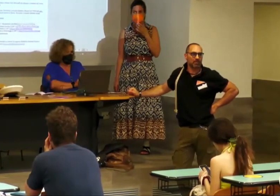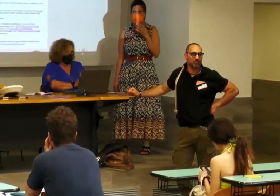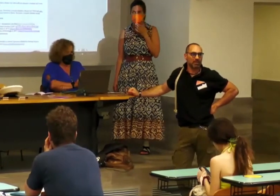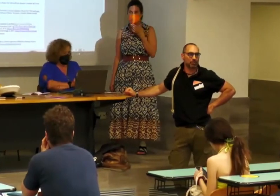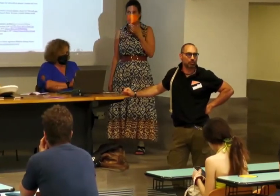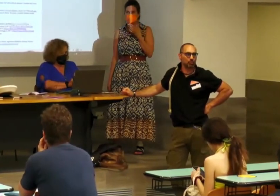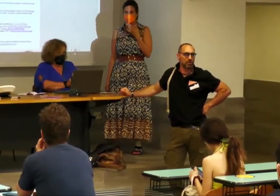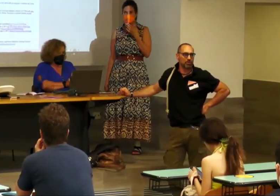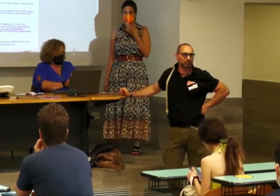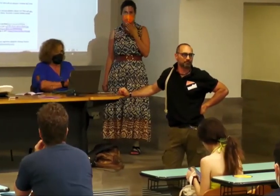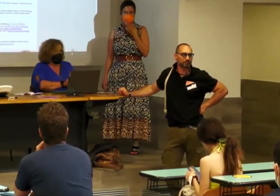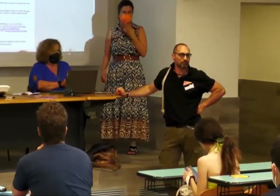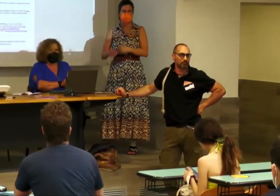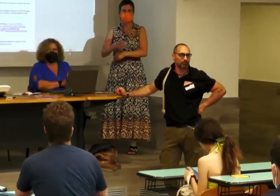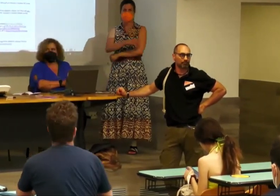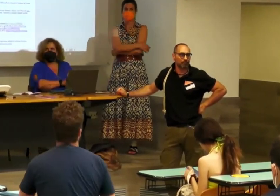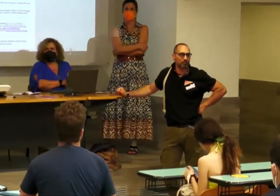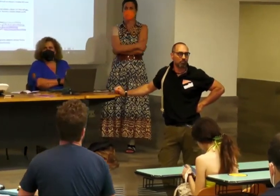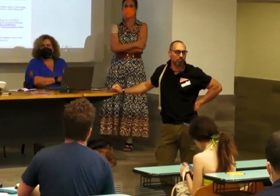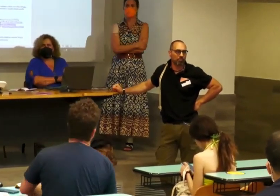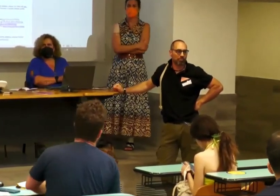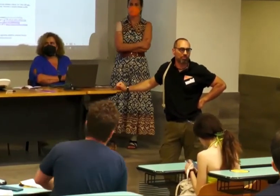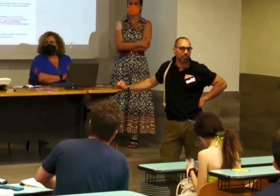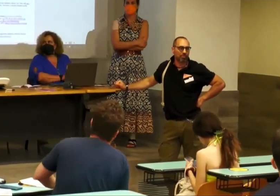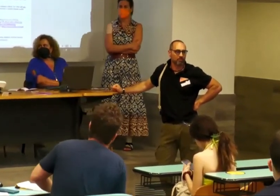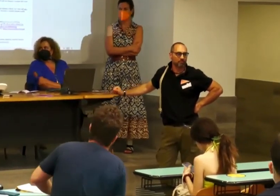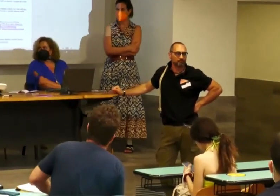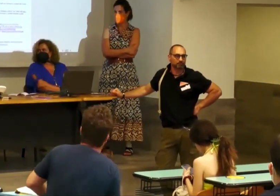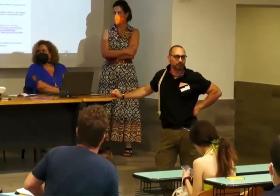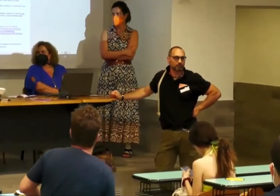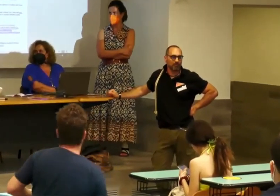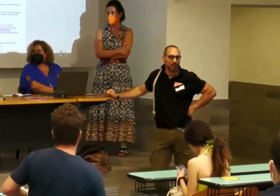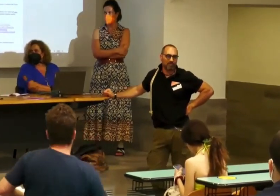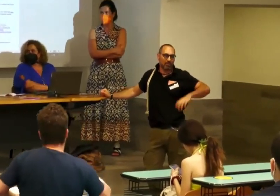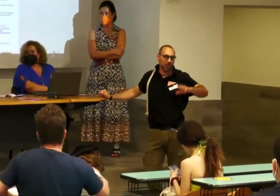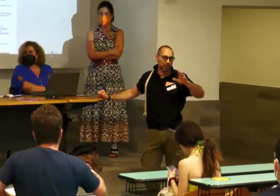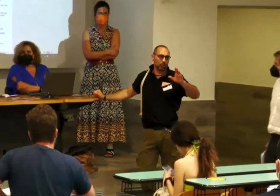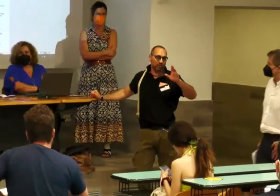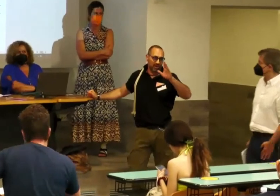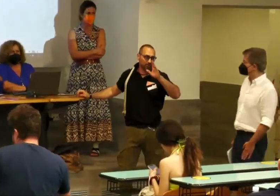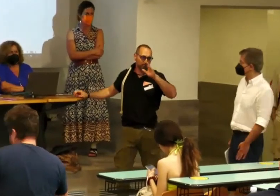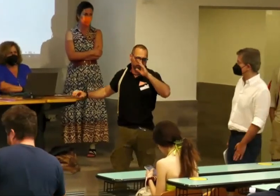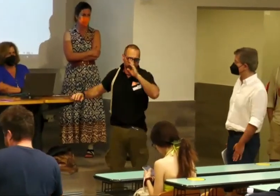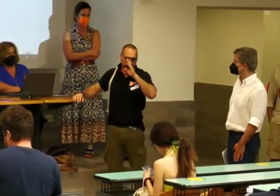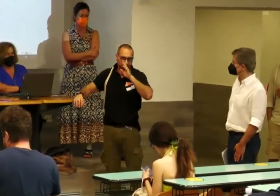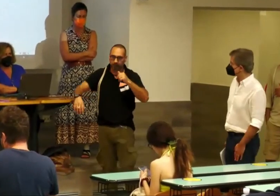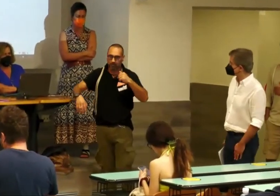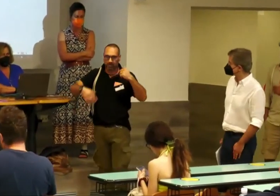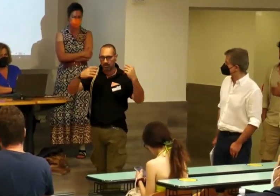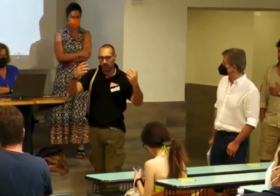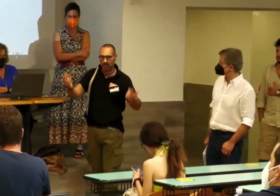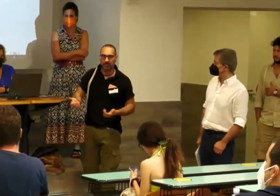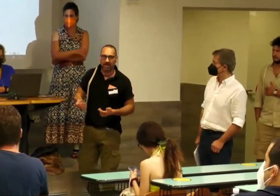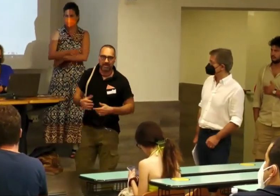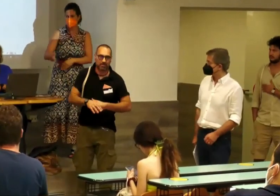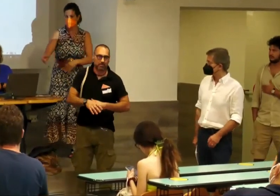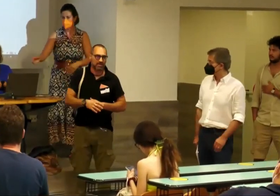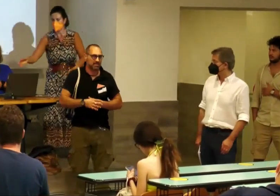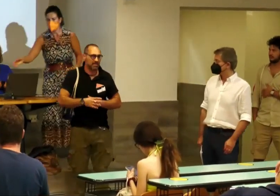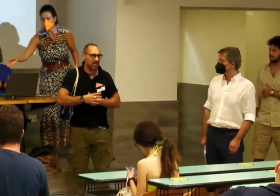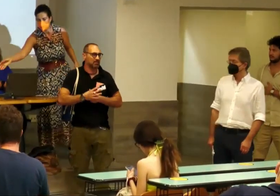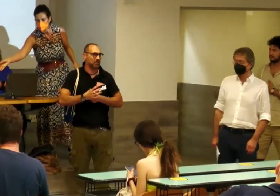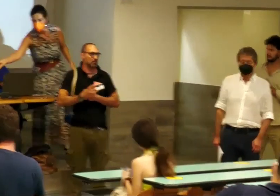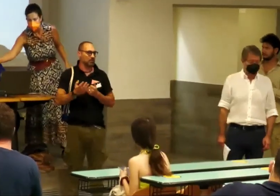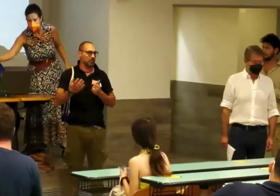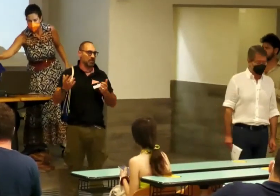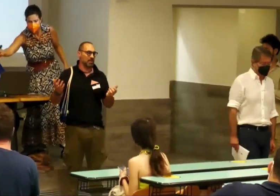Qualche altro dubbio? Any question? Vi ricordo che per varie